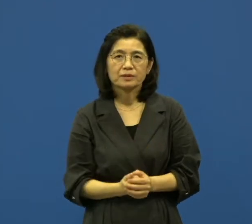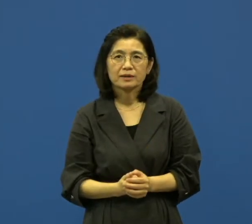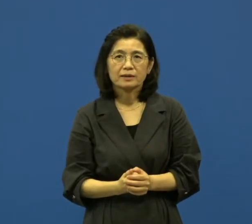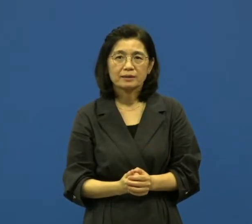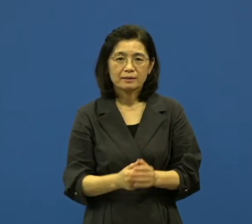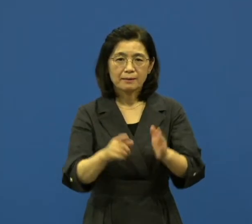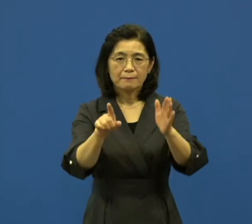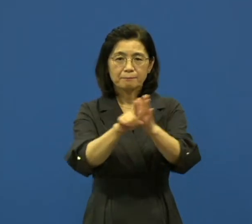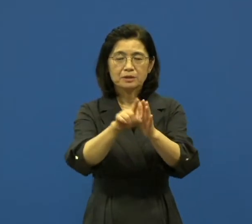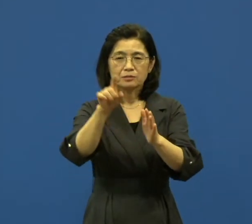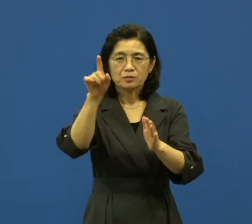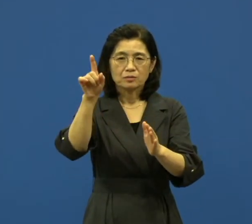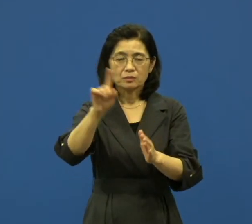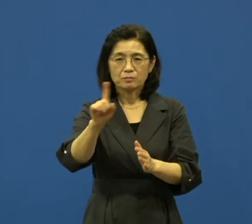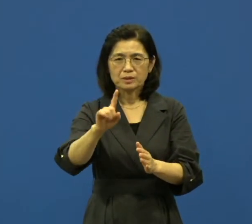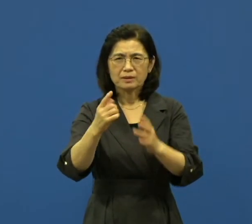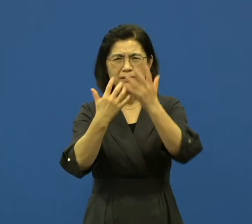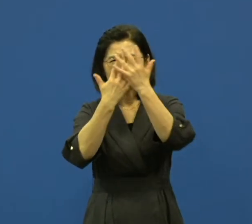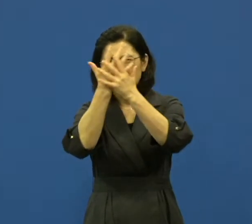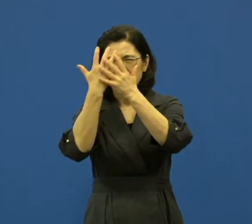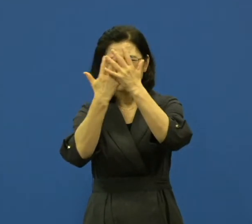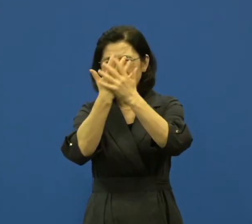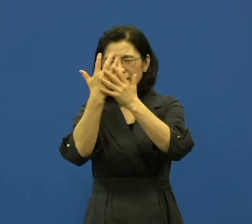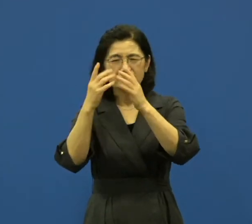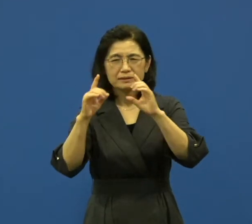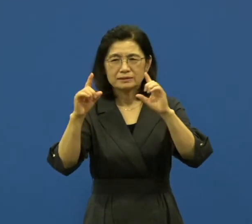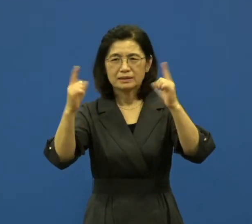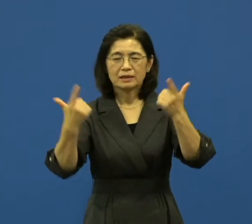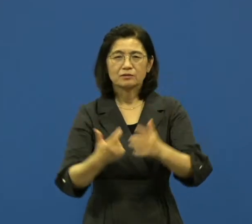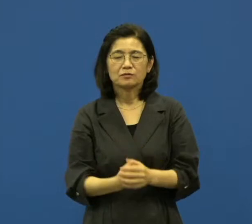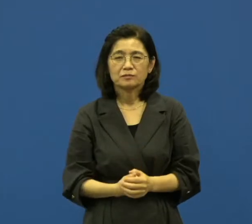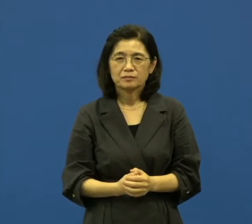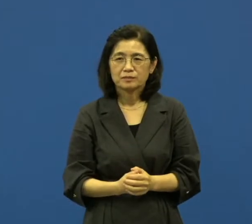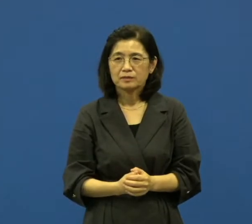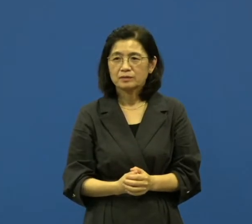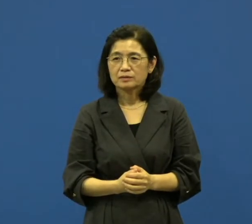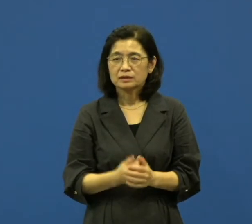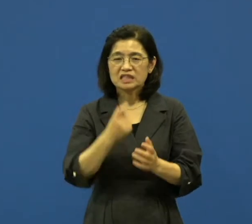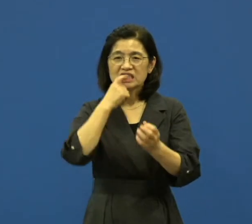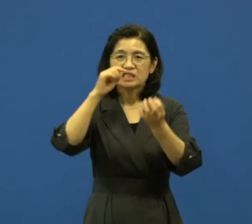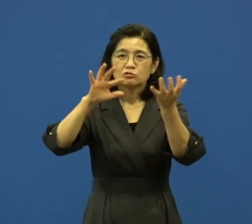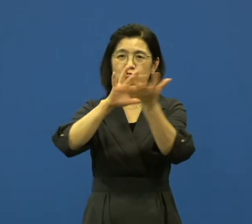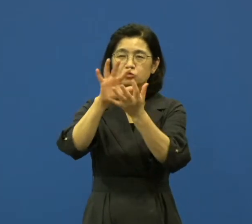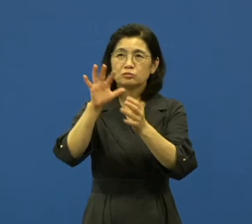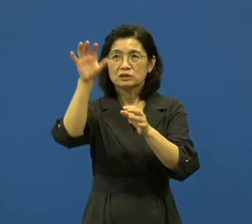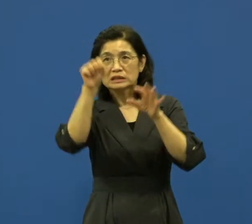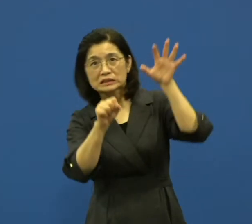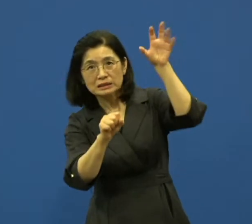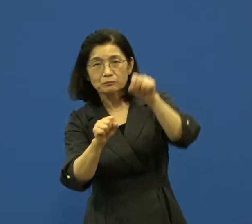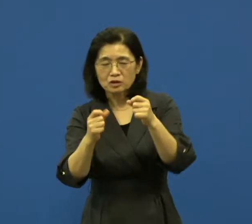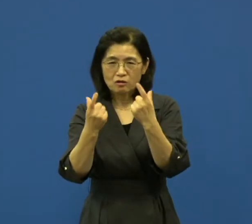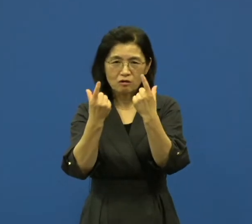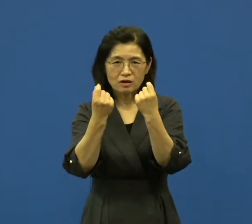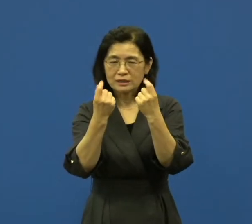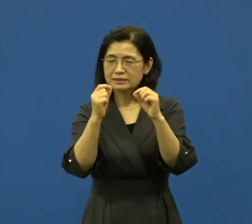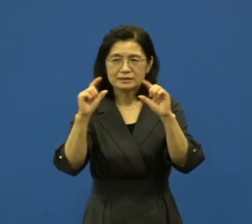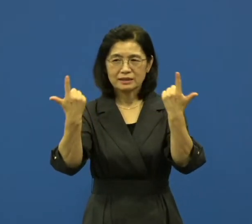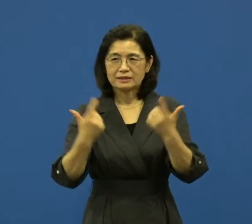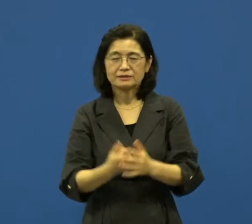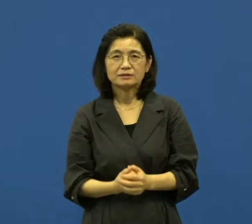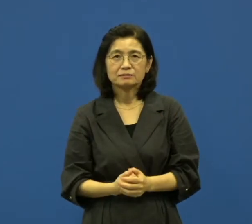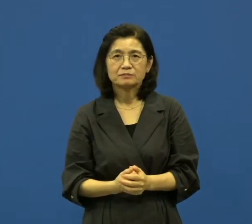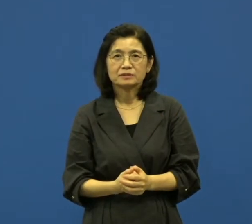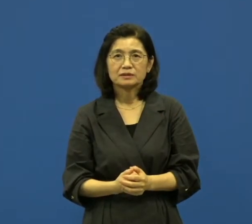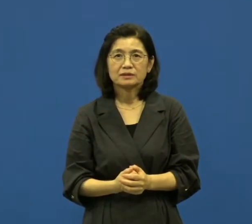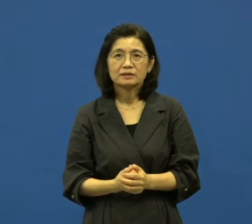위에 이야기를 하는 것이 아닙니다. 뜬구름 잡는 얘기를 하는 게 믿음이 아니에요. 믿음은 미래를